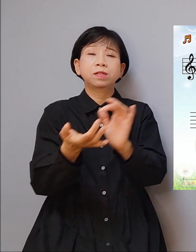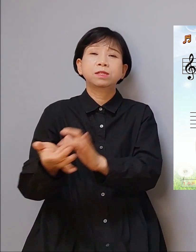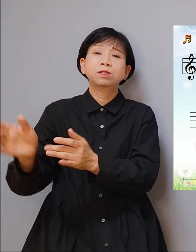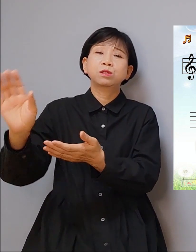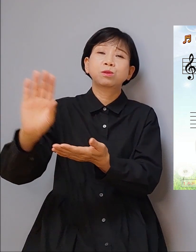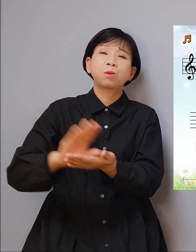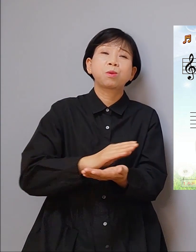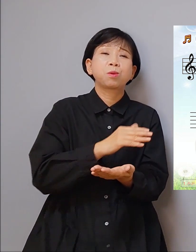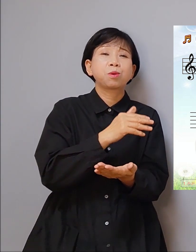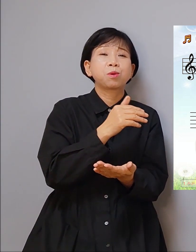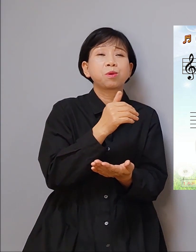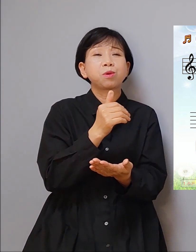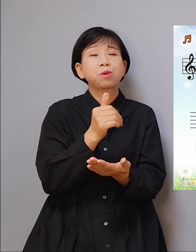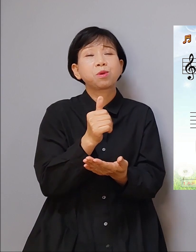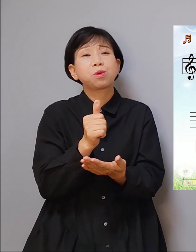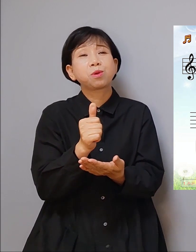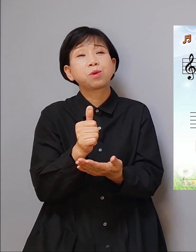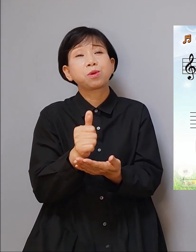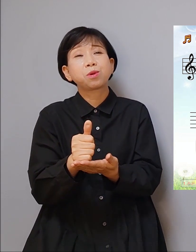예수